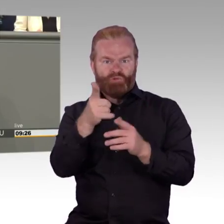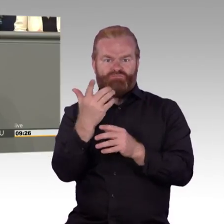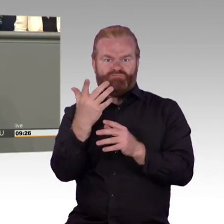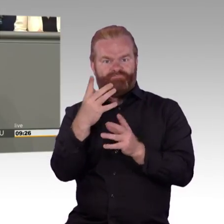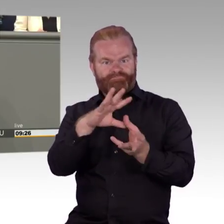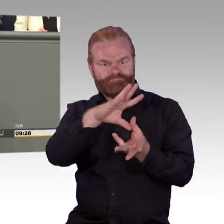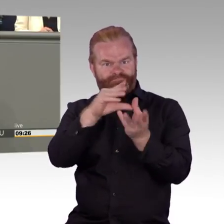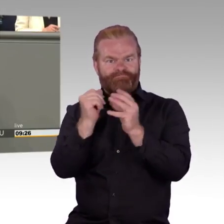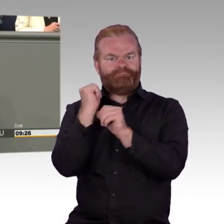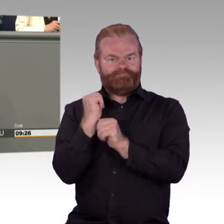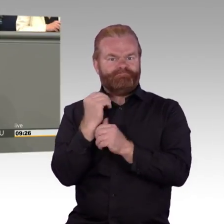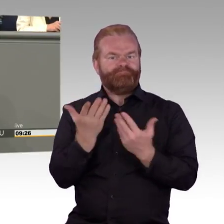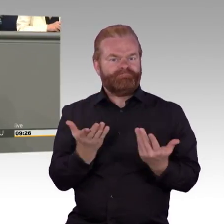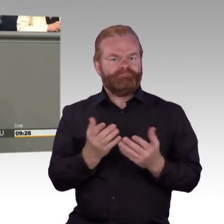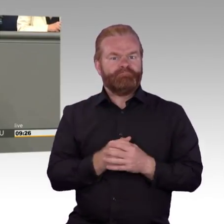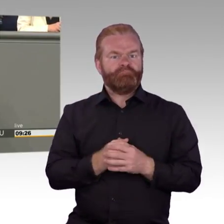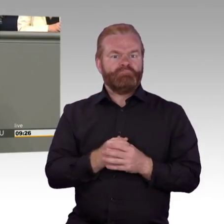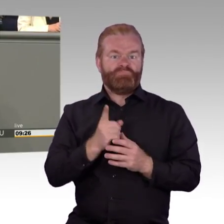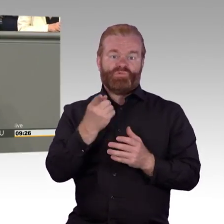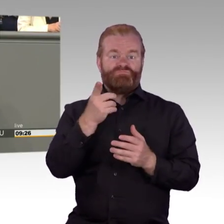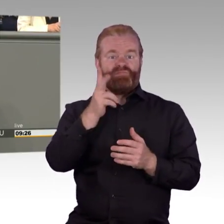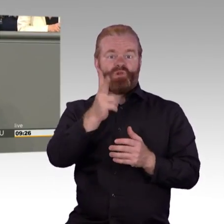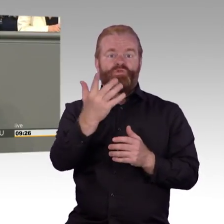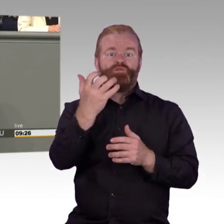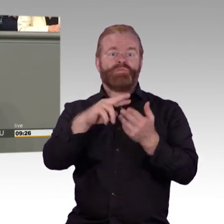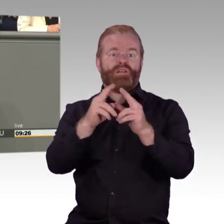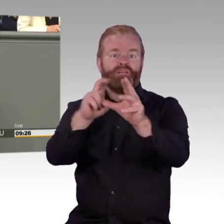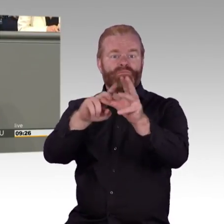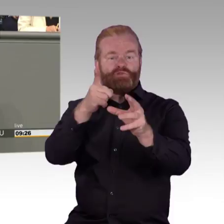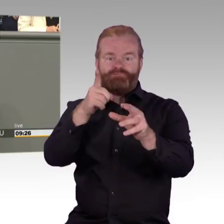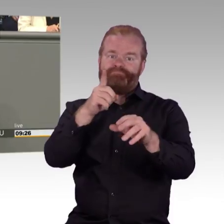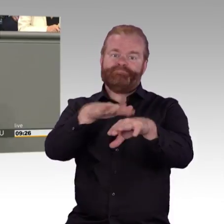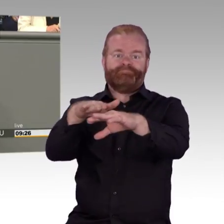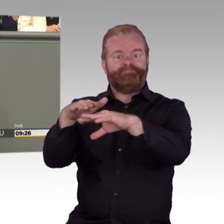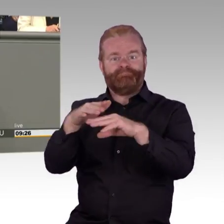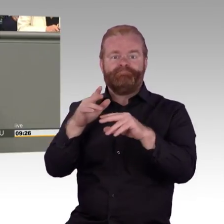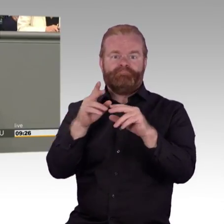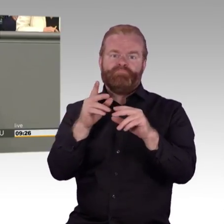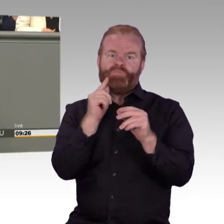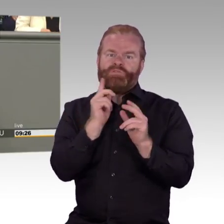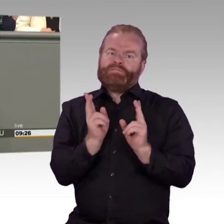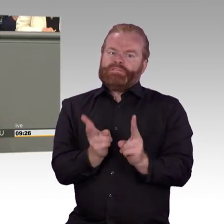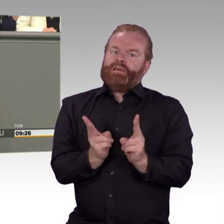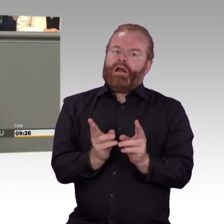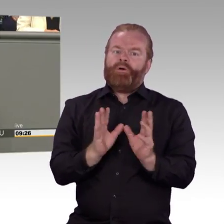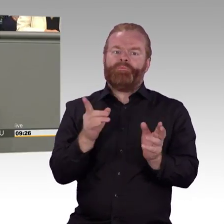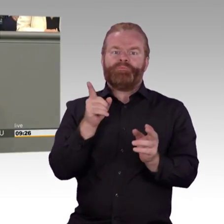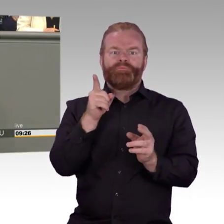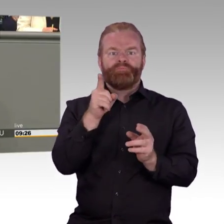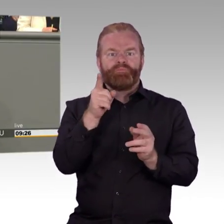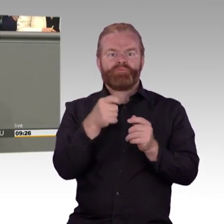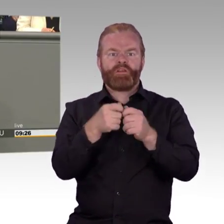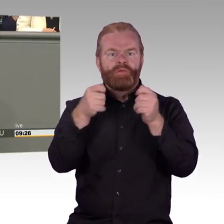aufnimmt, wo es ihm ein eigenes Anliegen ist, weil er für seine Verbraucher, die er vertritt, auch etwas erreichen will.